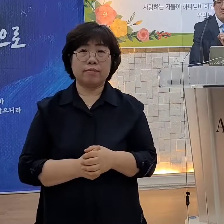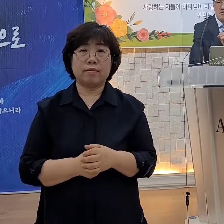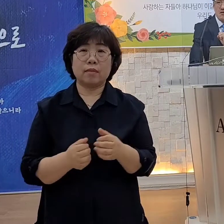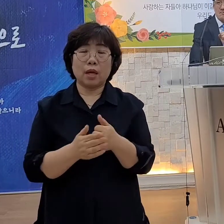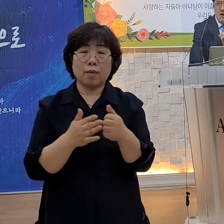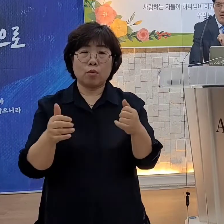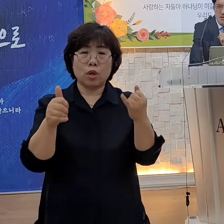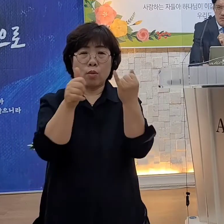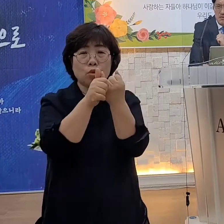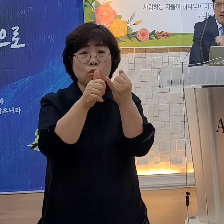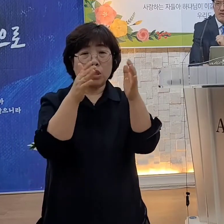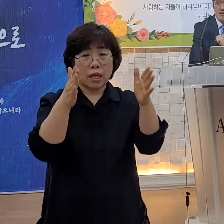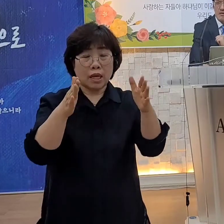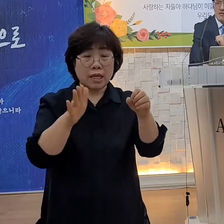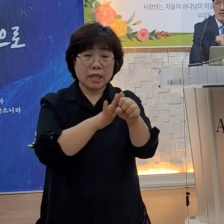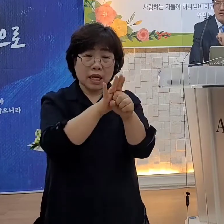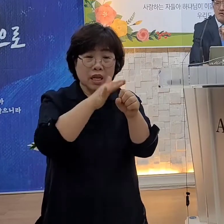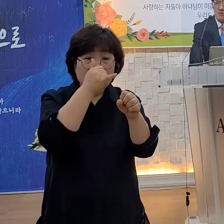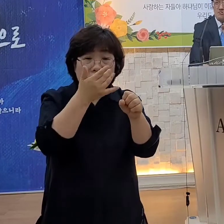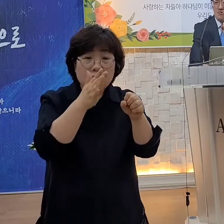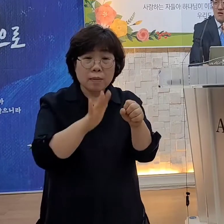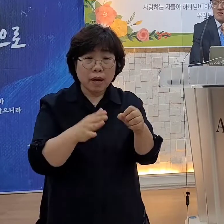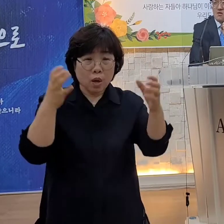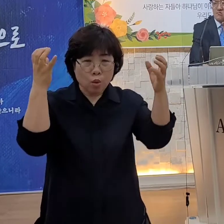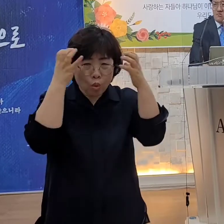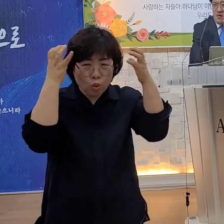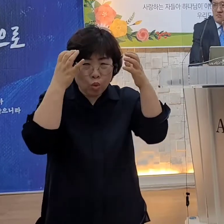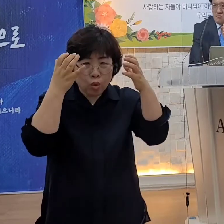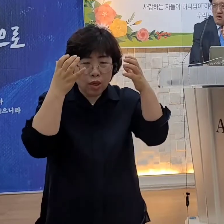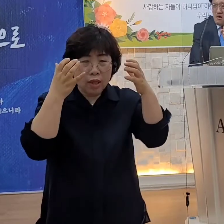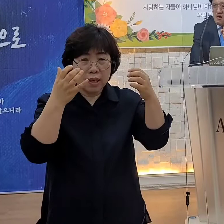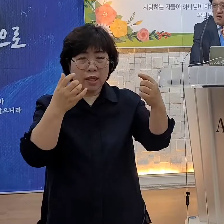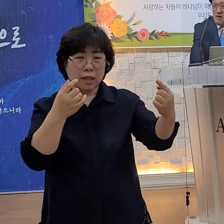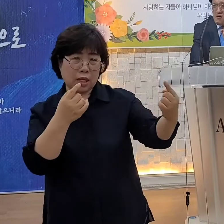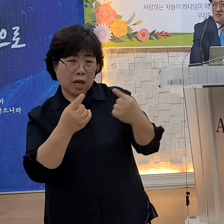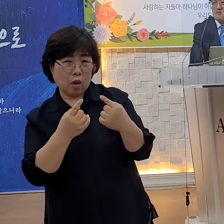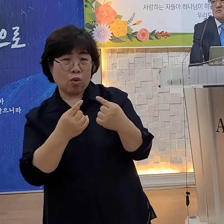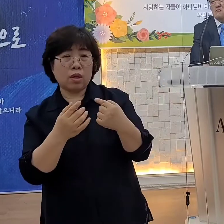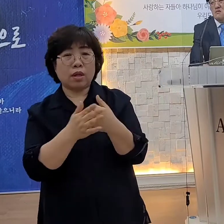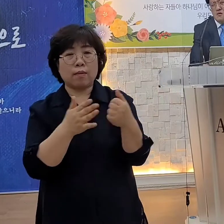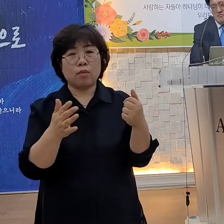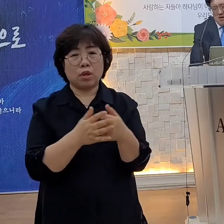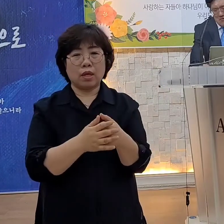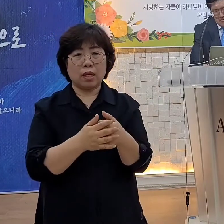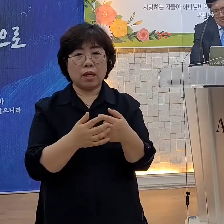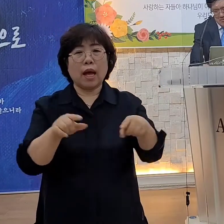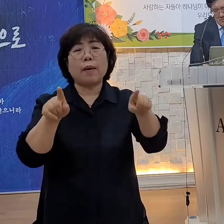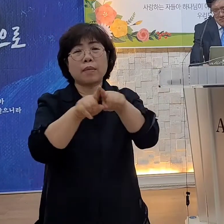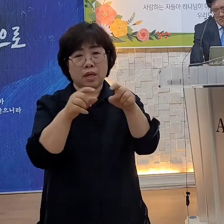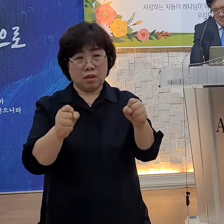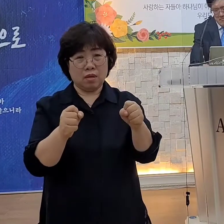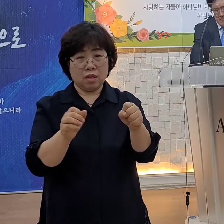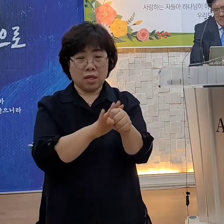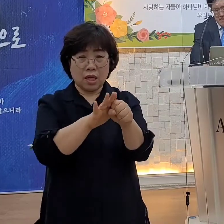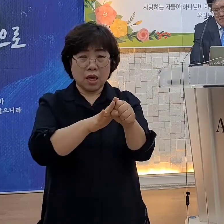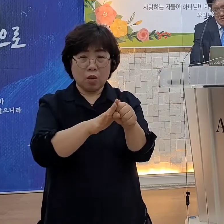그래서 우리 부부관계도 사랑했는데 이 고통이라는 게 존재하는구나 라는 것을 말하고 있는 거죠.